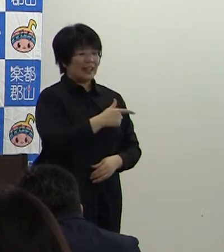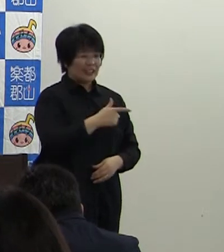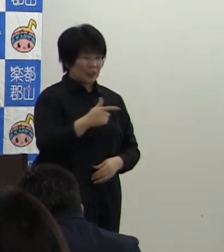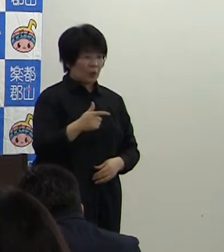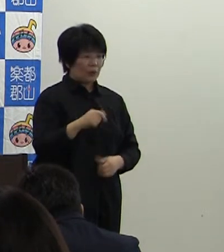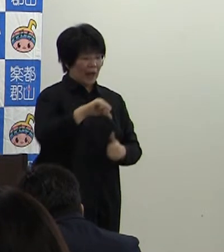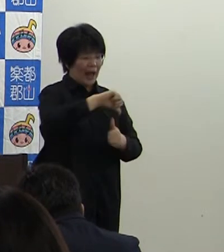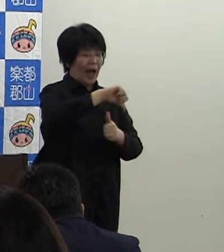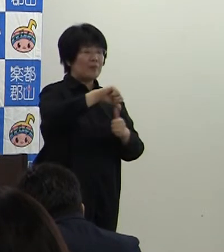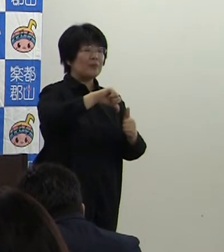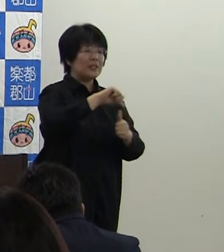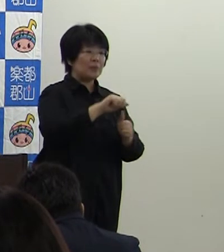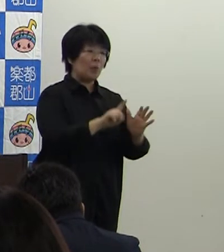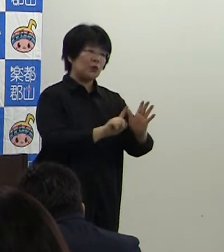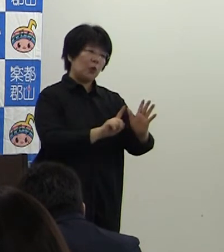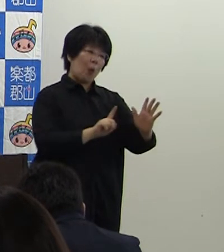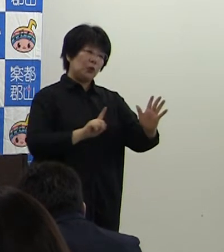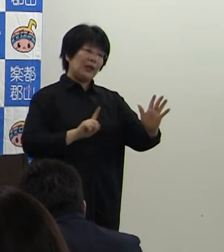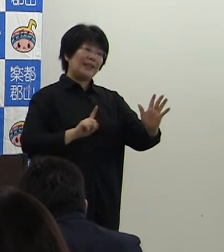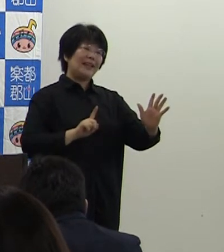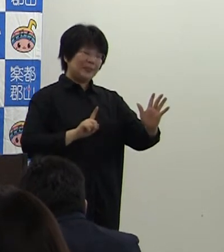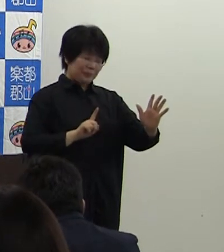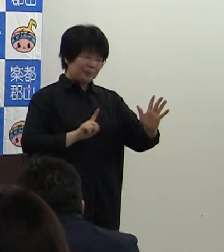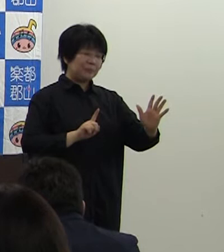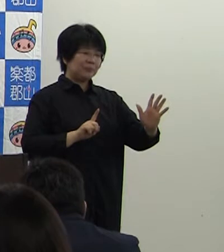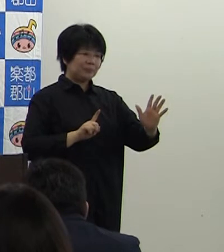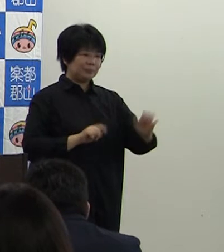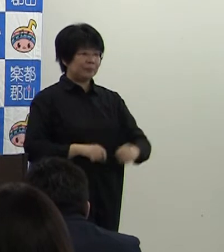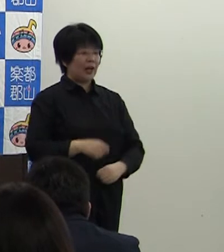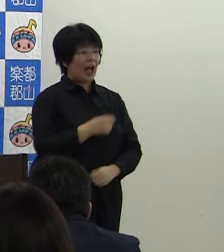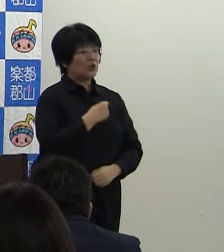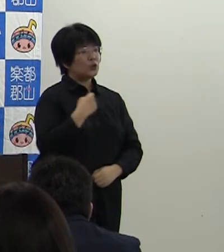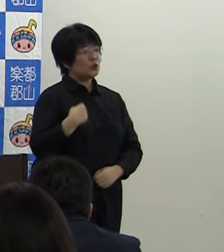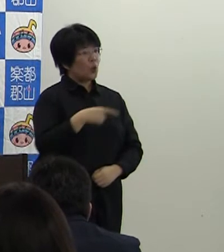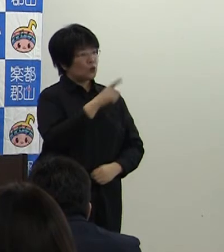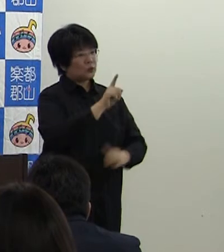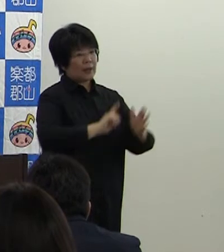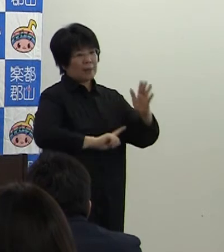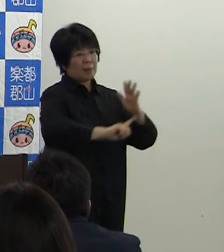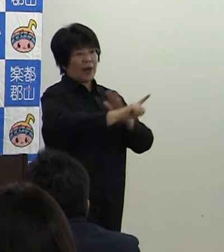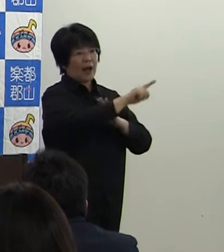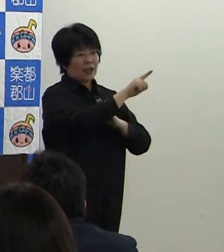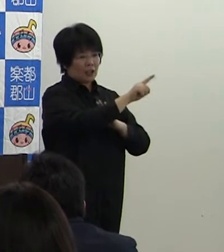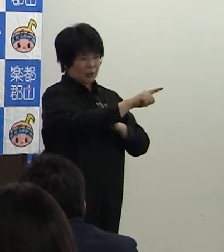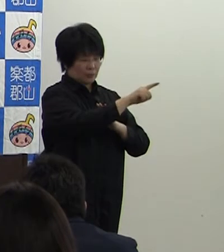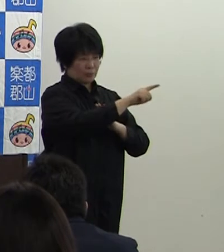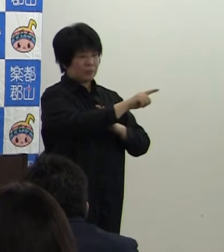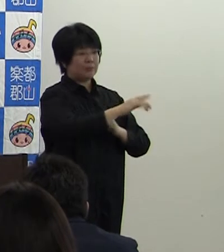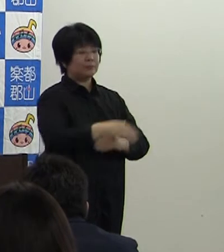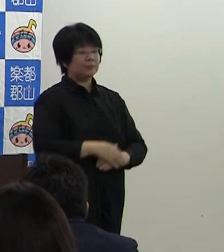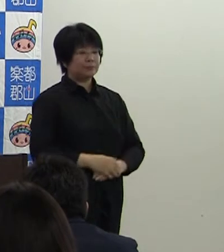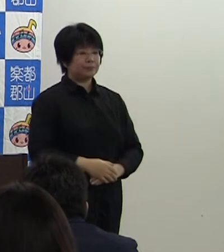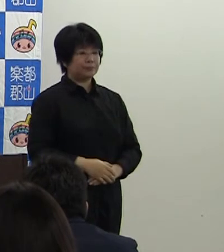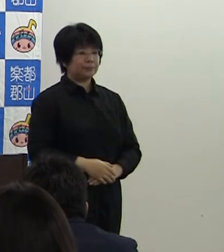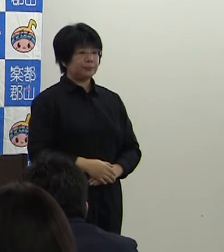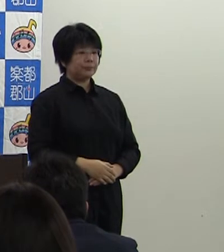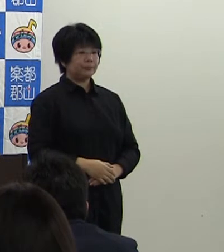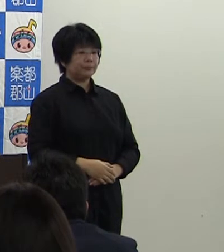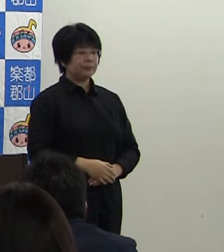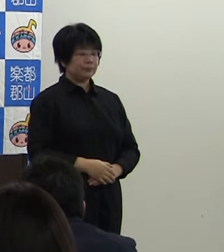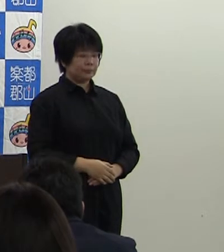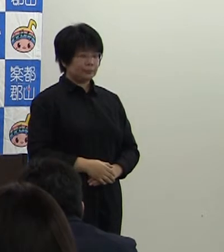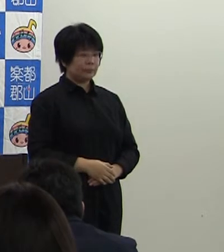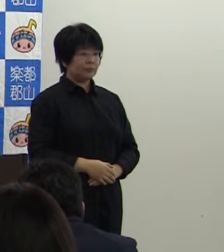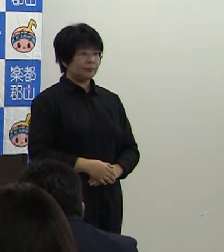アプリの世界でも中国が世界標準デファクトスタンダードになっているということなんですが、ドジュールスタンダードとデファクトスタンダード両